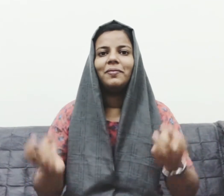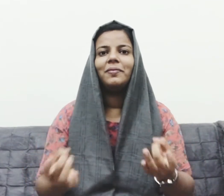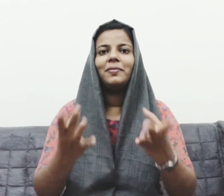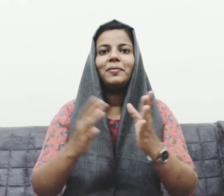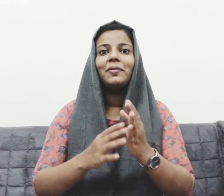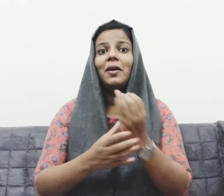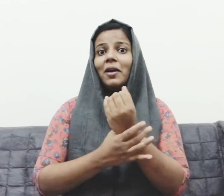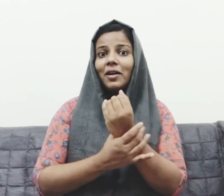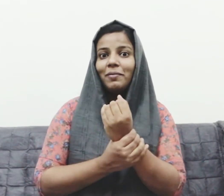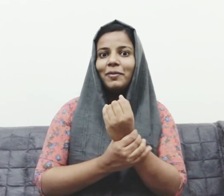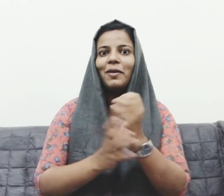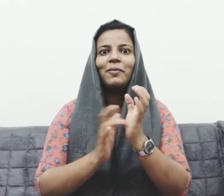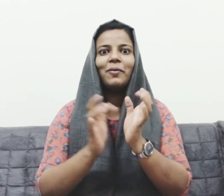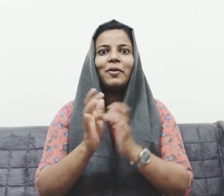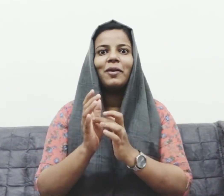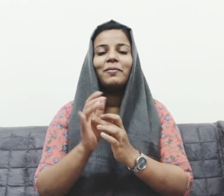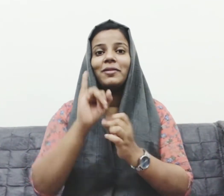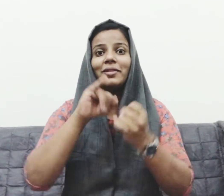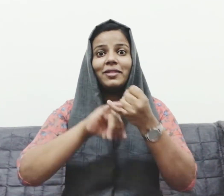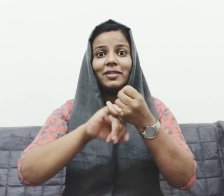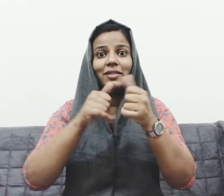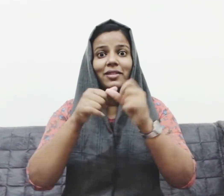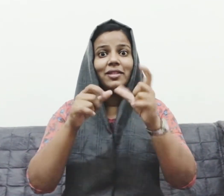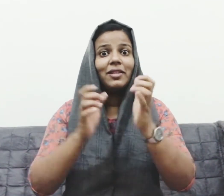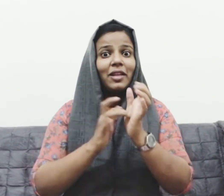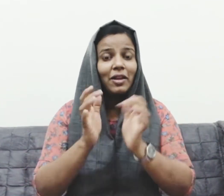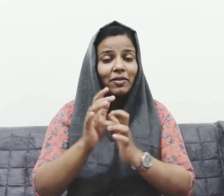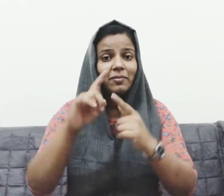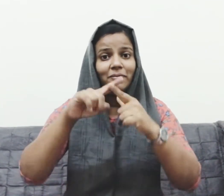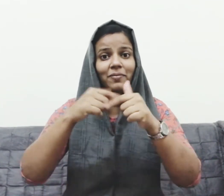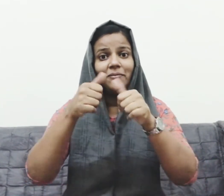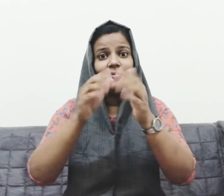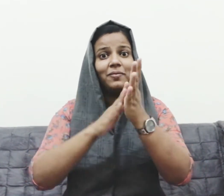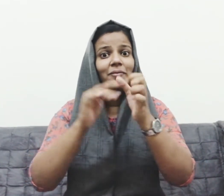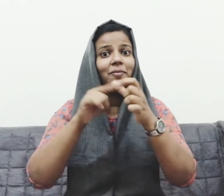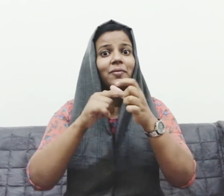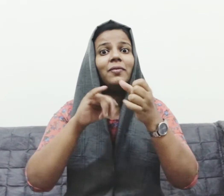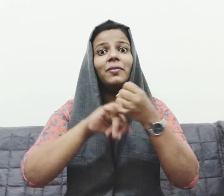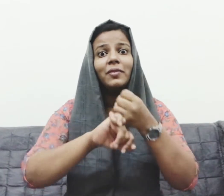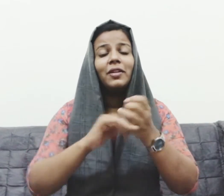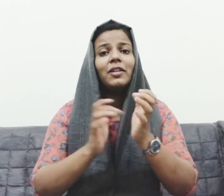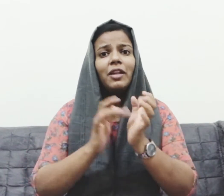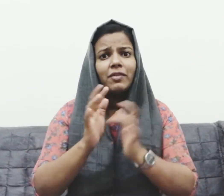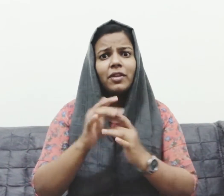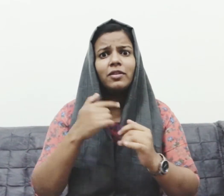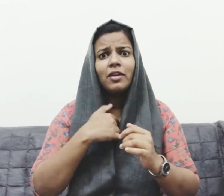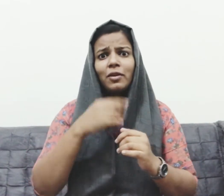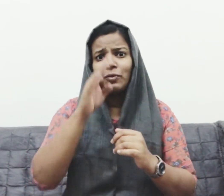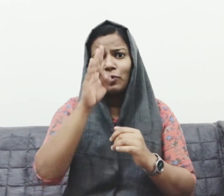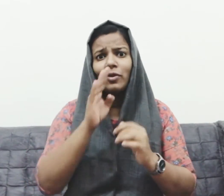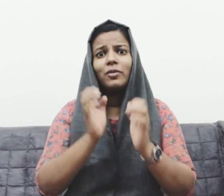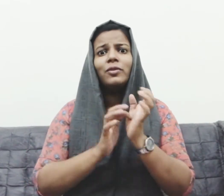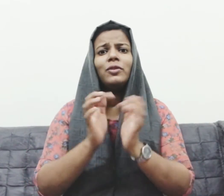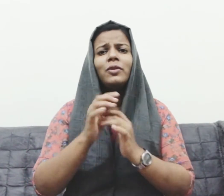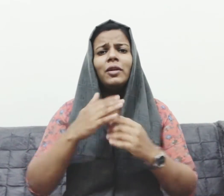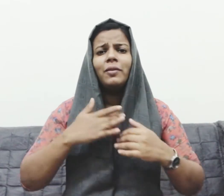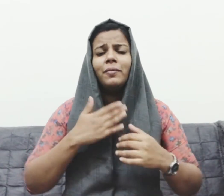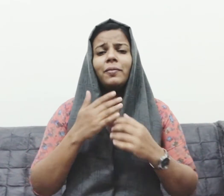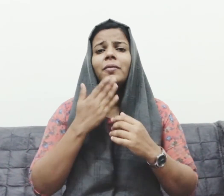ആ അബ്രഹാമിൻ്റെ ദൈവത്തെ, ഇസ്ഹാക്കിൻ്റെ ദൈവത്തെ, യാക്കോബിൻ്റെ ദൈവത്തെ, ആ ദൈവം നമ്മുടെ പിതാവ്, ആ നല്ല പിതാവിന് നന്ദിയുള്ള ഹൃദയത്തോടെ